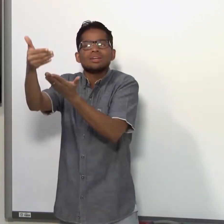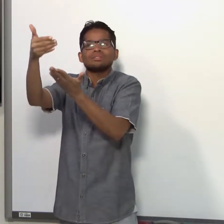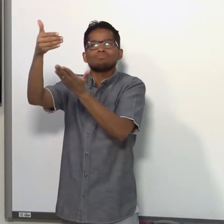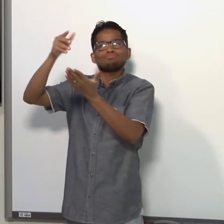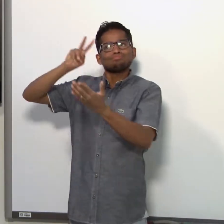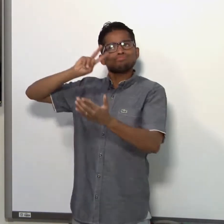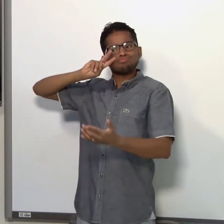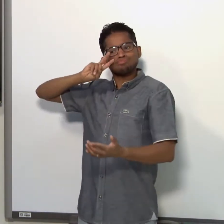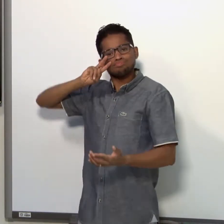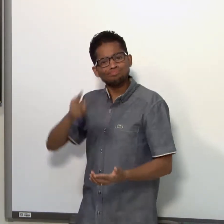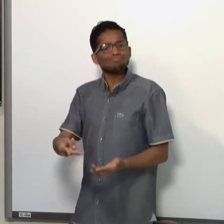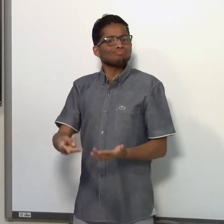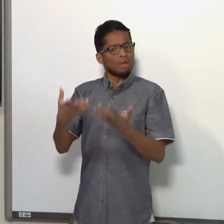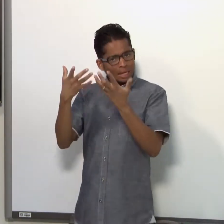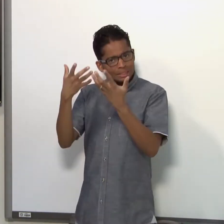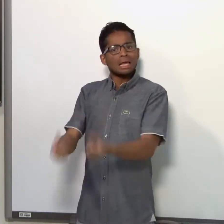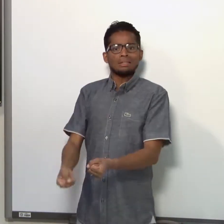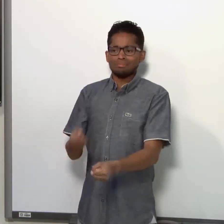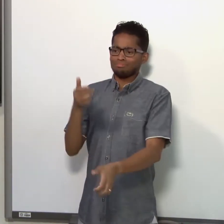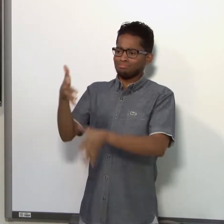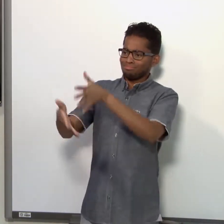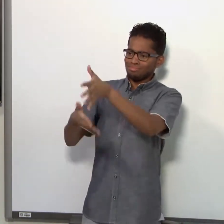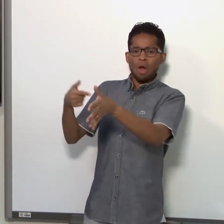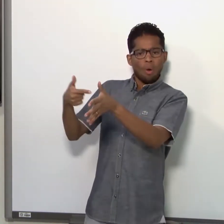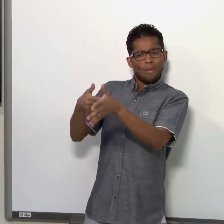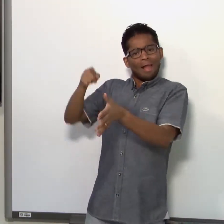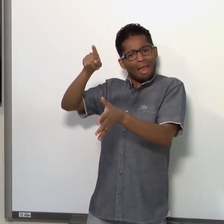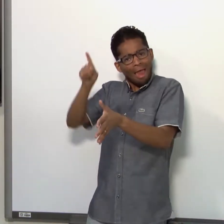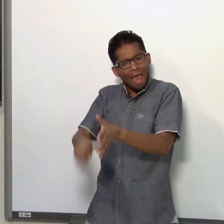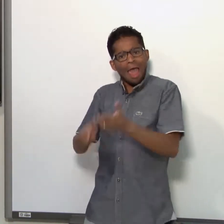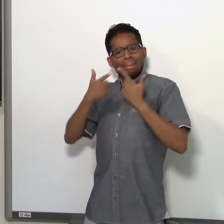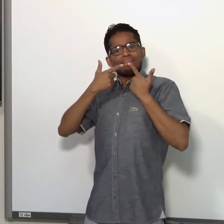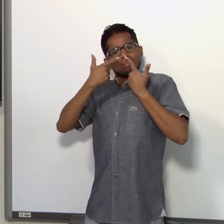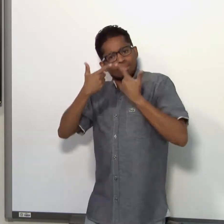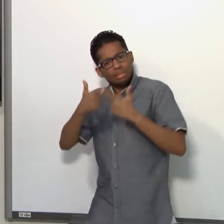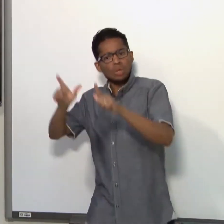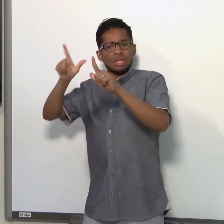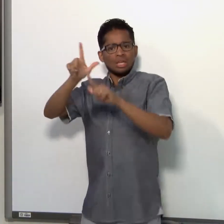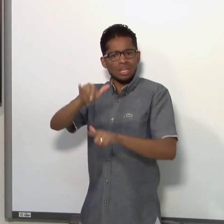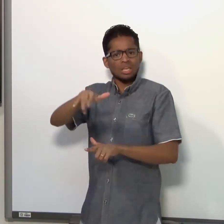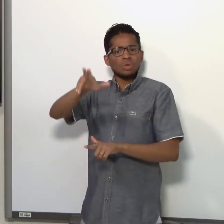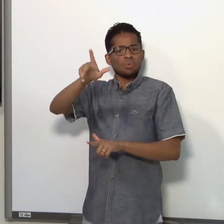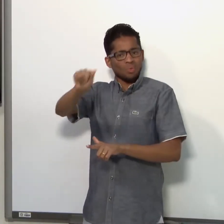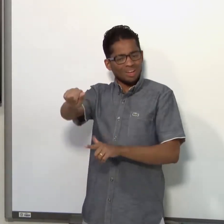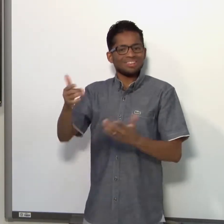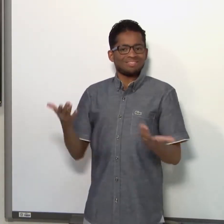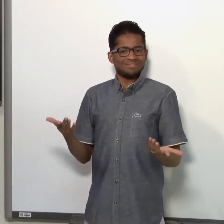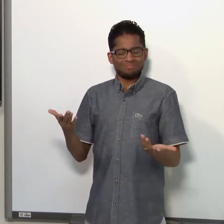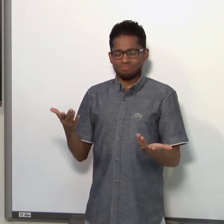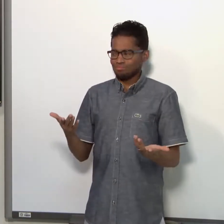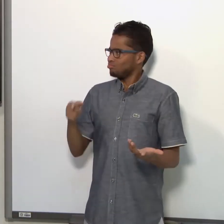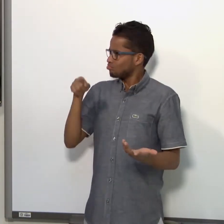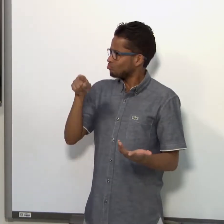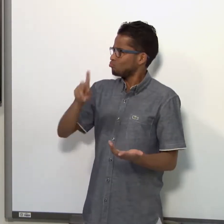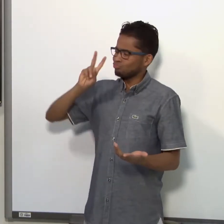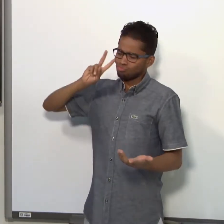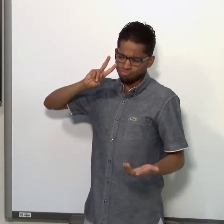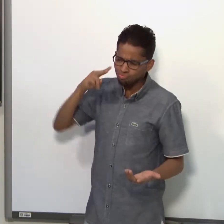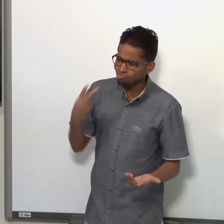reconhecimento como língua. Então, ela foi reconhecida como língua, valorizada em